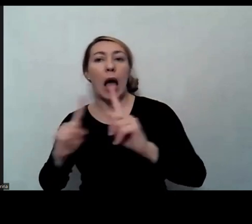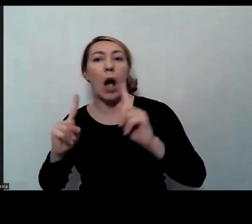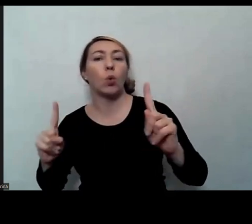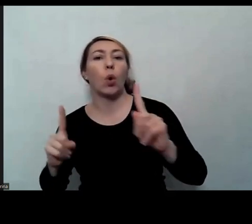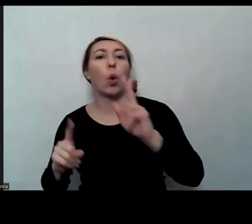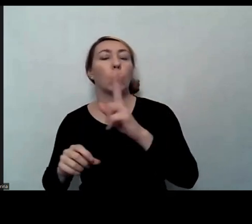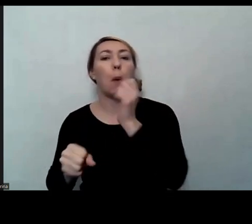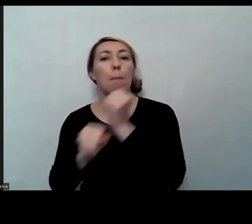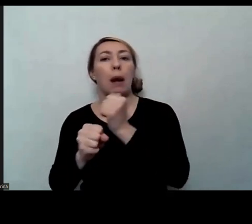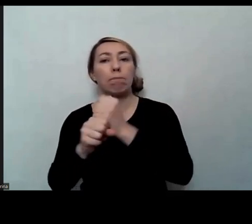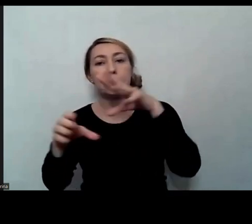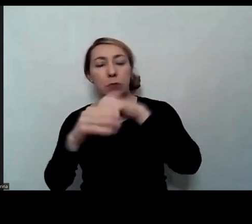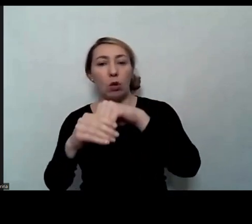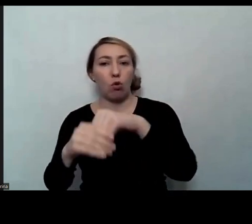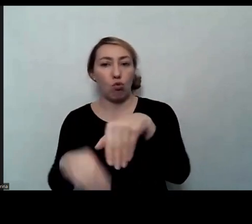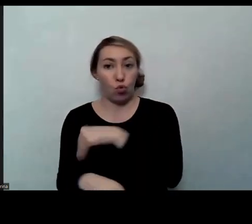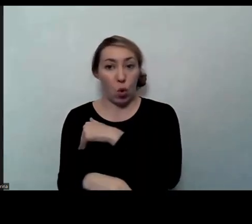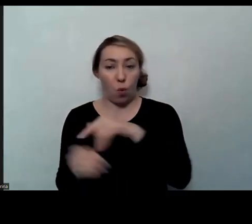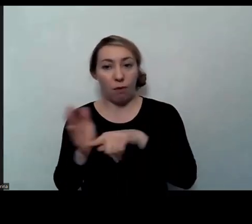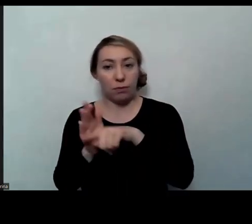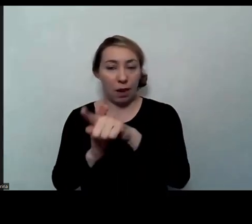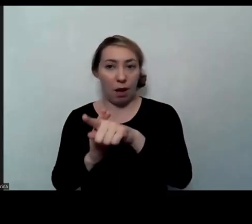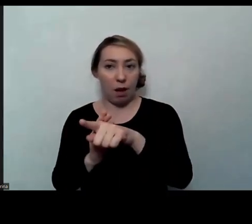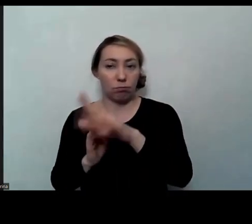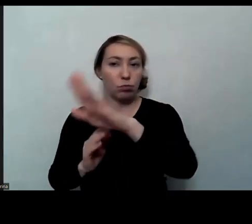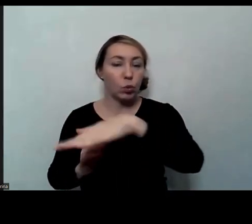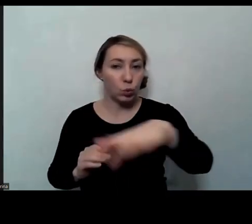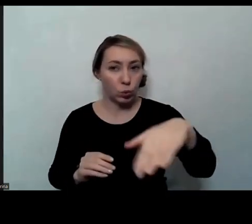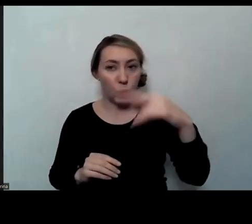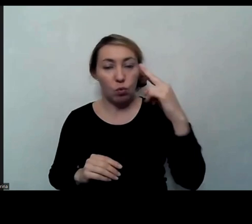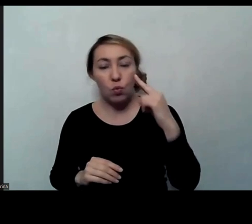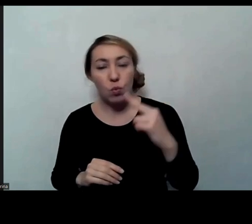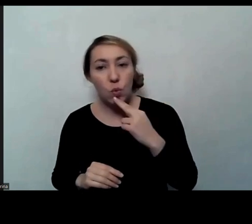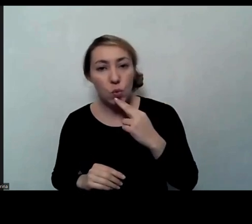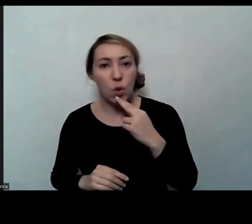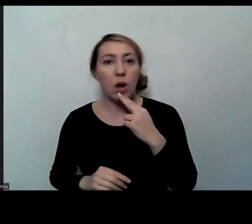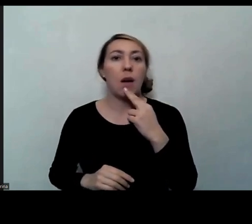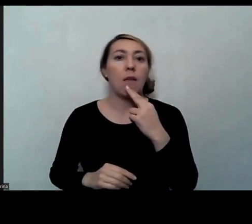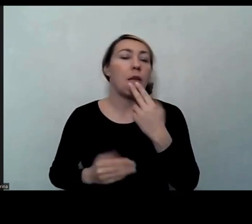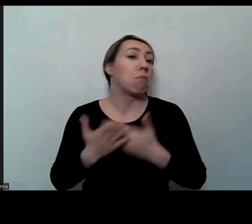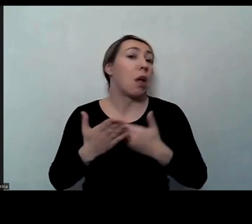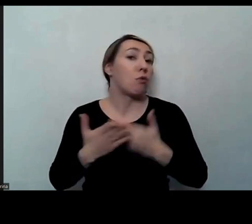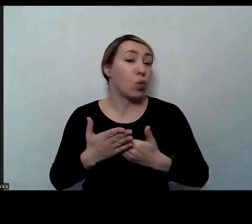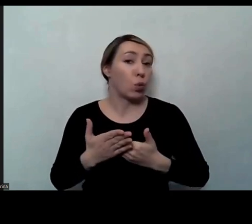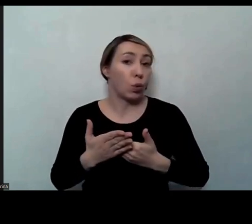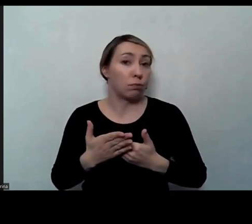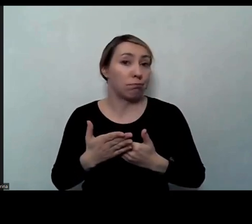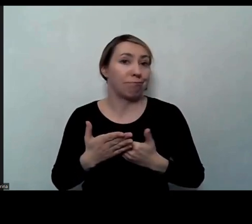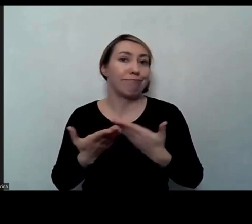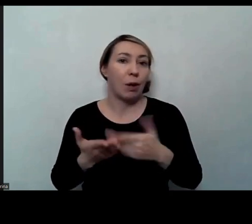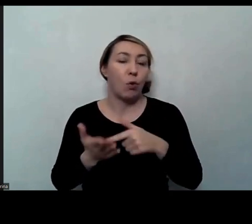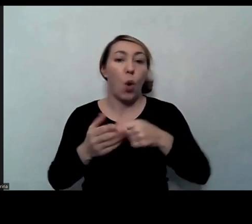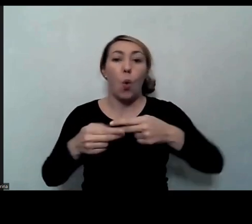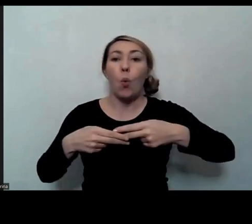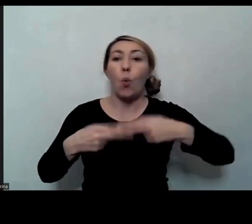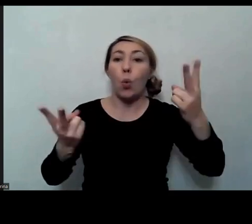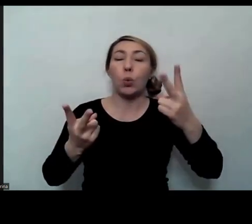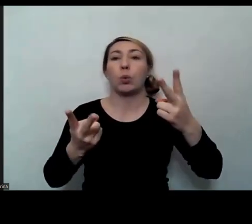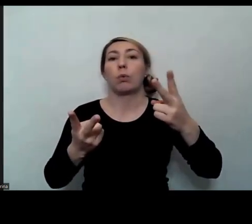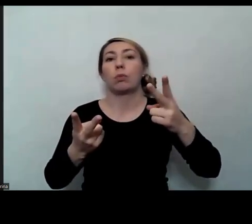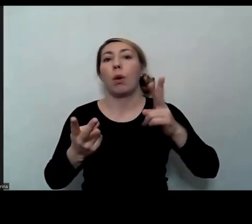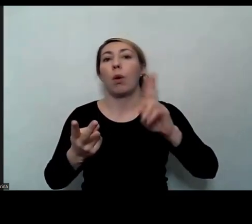pracującym w szkołach dla uczniów niesłyszących, z tego względu, że udostępnianie go